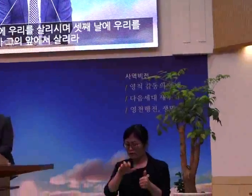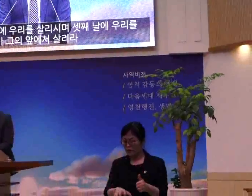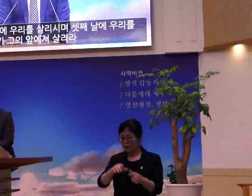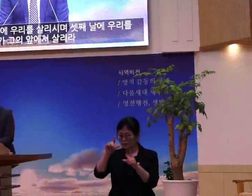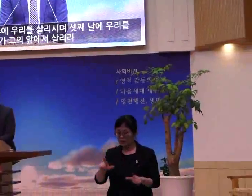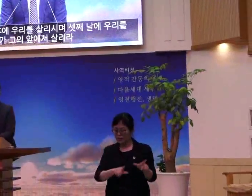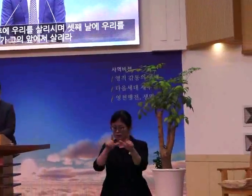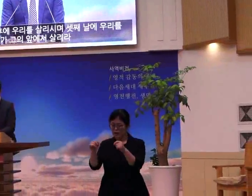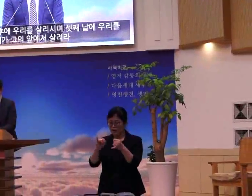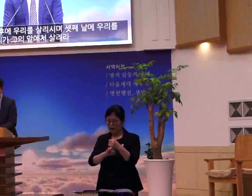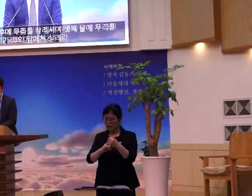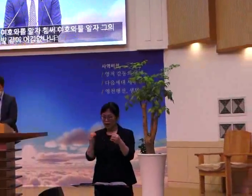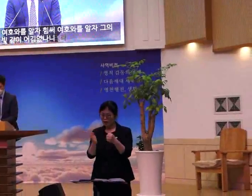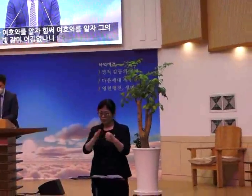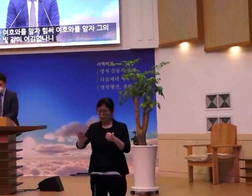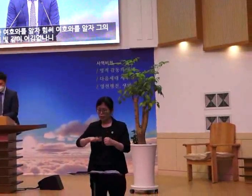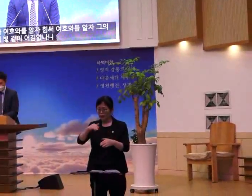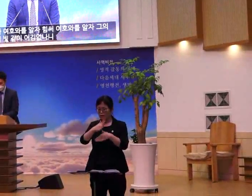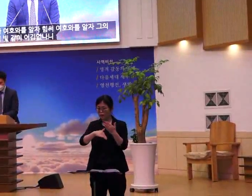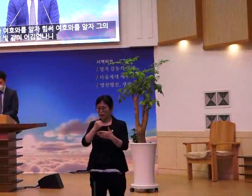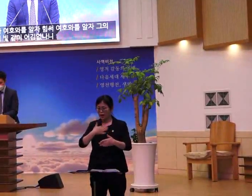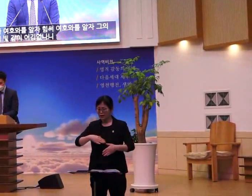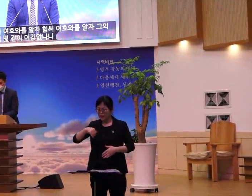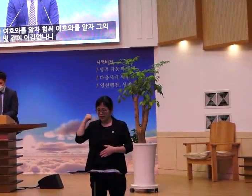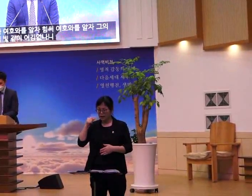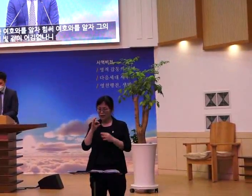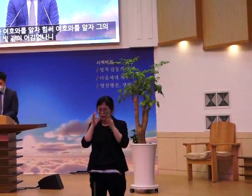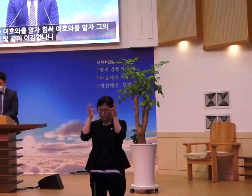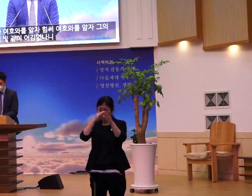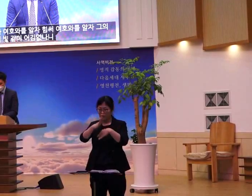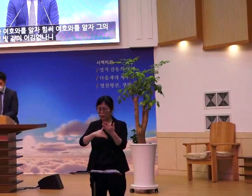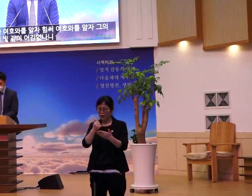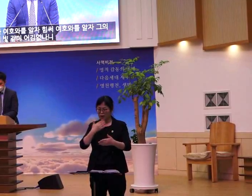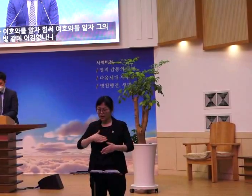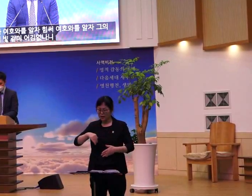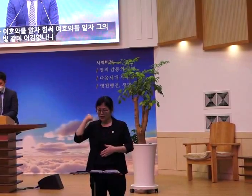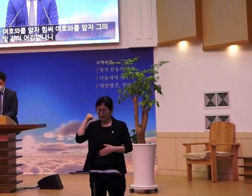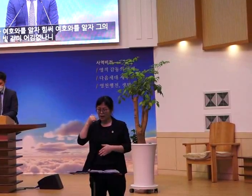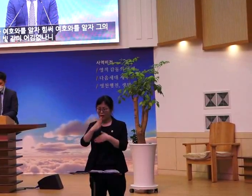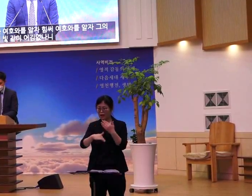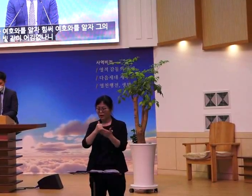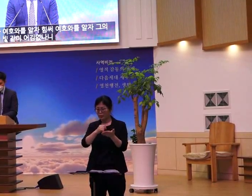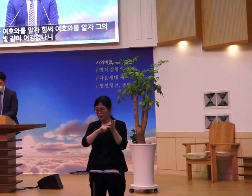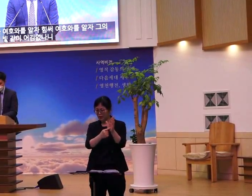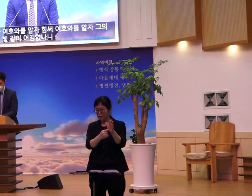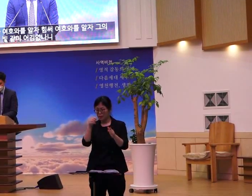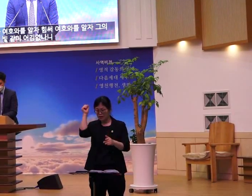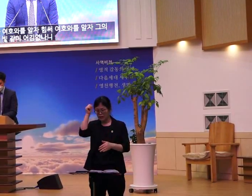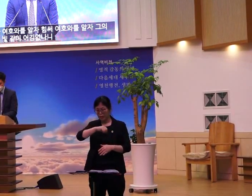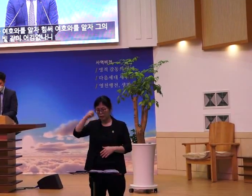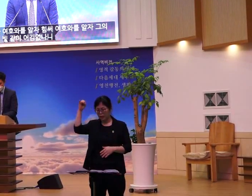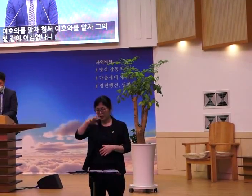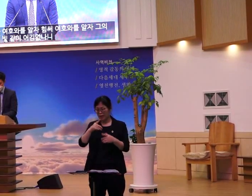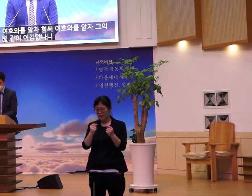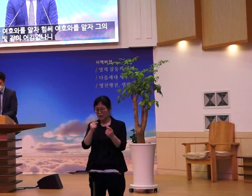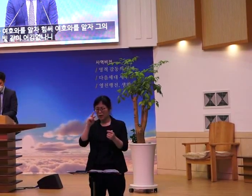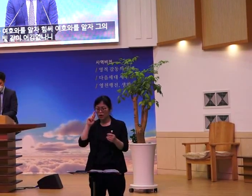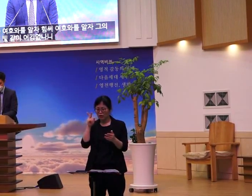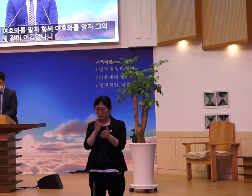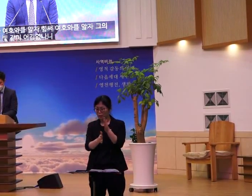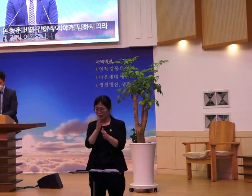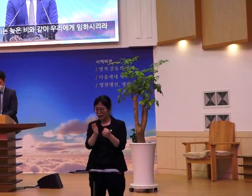그의 앞에서 살리라. 그러므로 우리가 여호와를 알자. 힘써 여호와를 알자. 그의 나타나심은